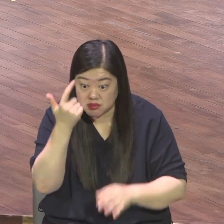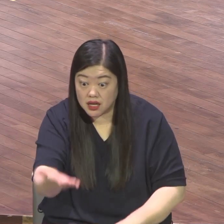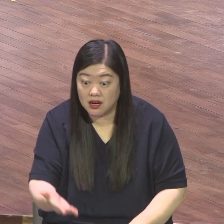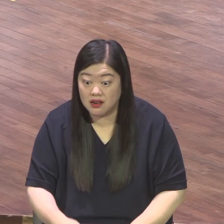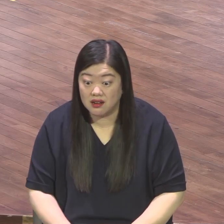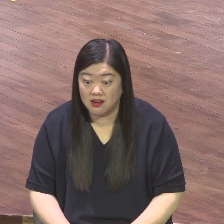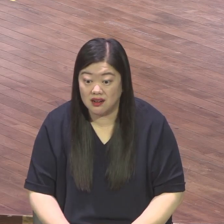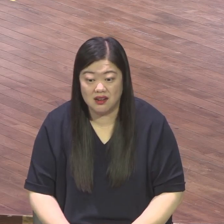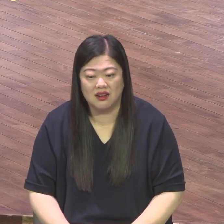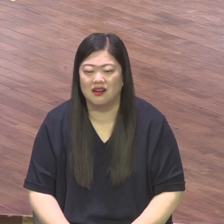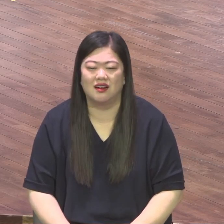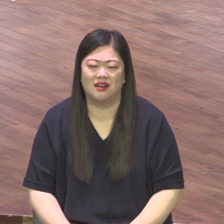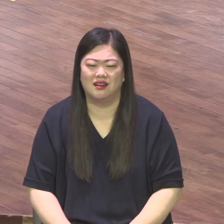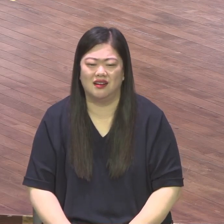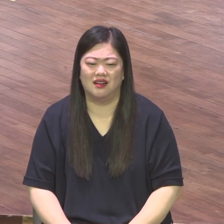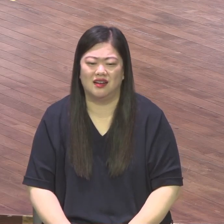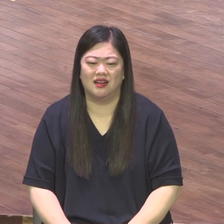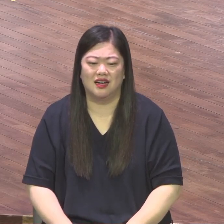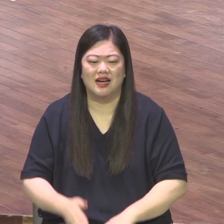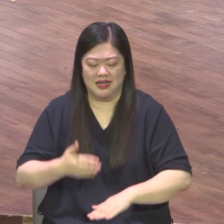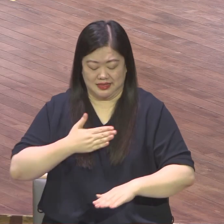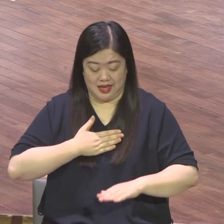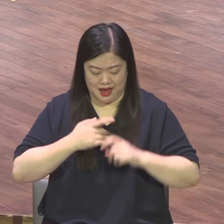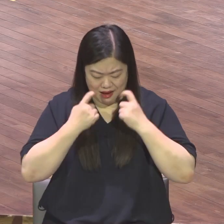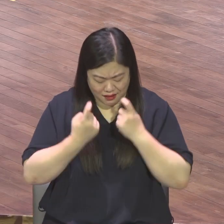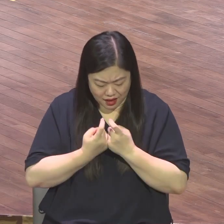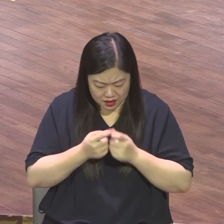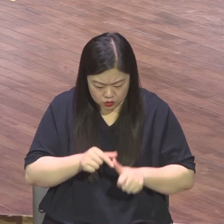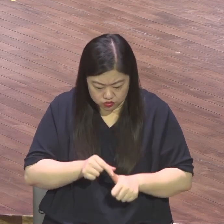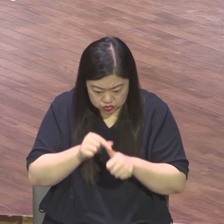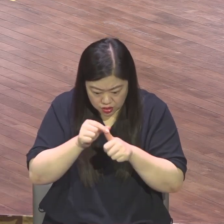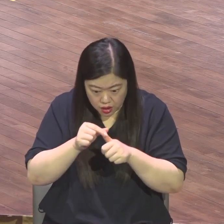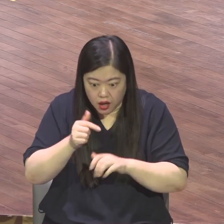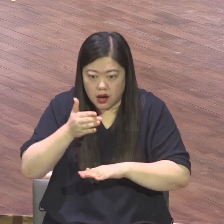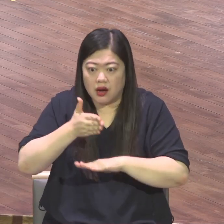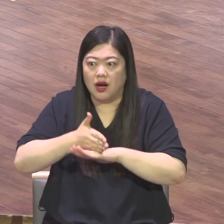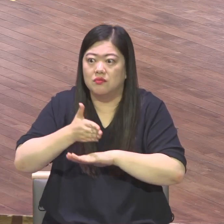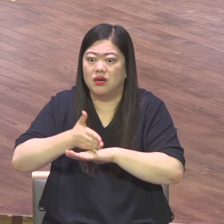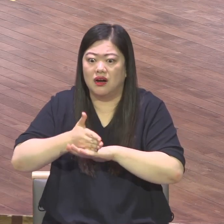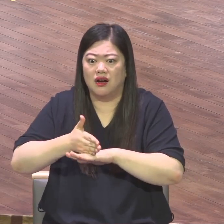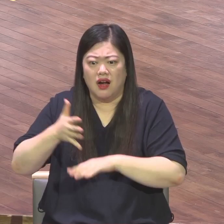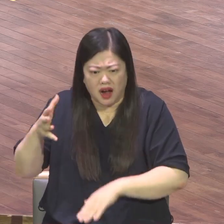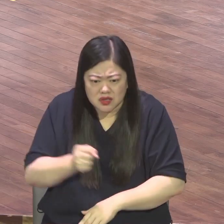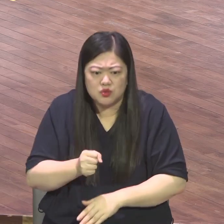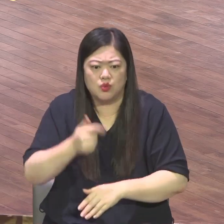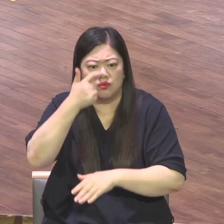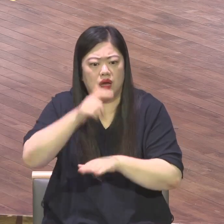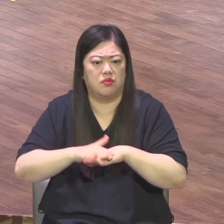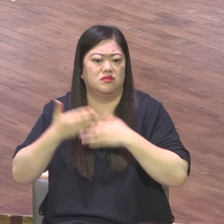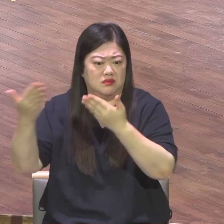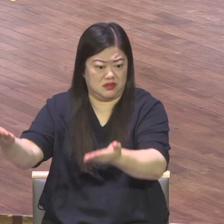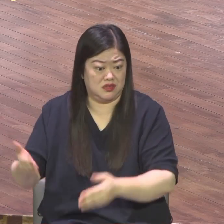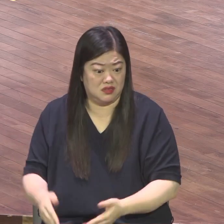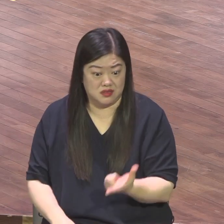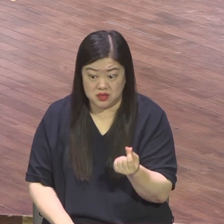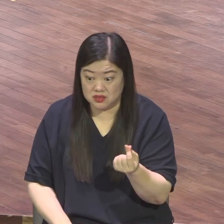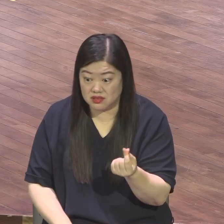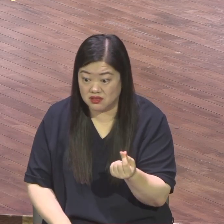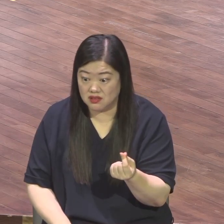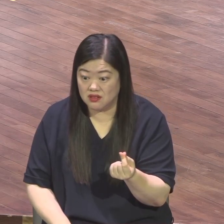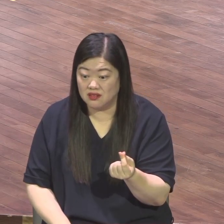고백으로 감사의 고백을 드리는 감사 축제가 된다. 축제. 우리 영계는 축제예요.